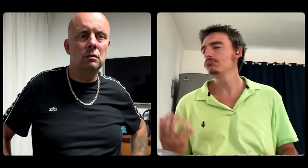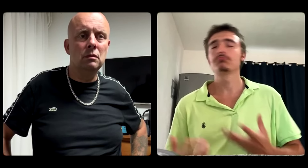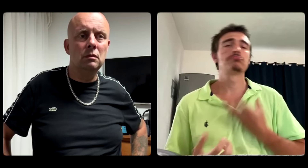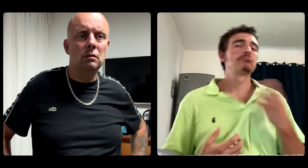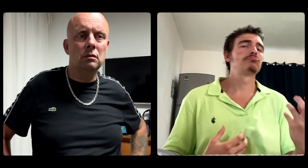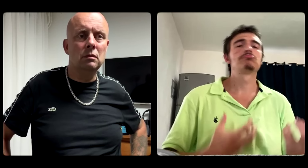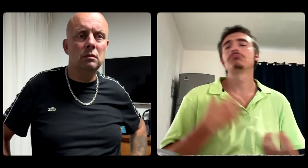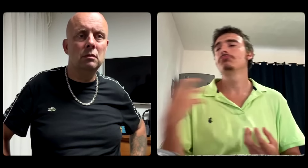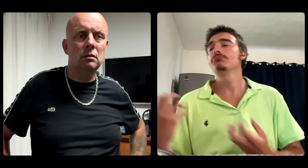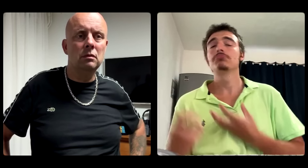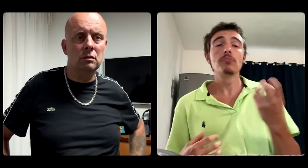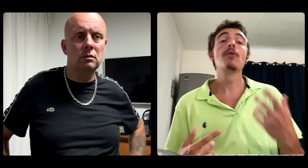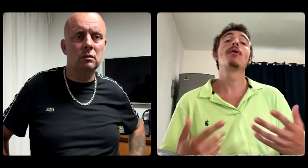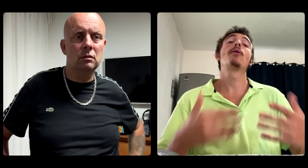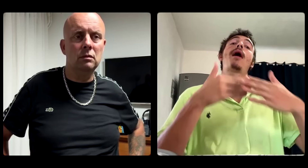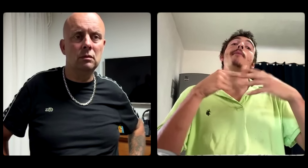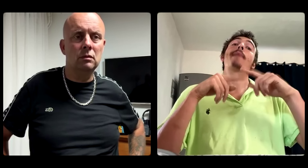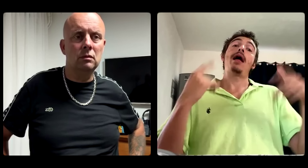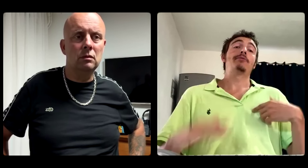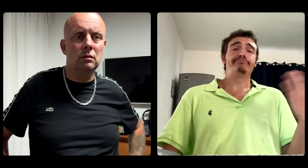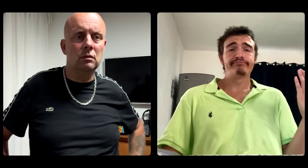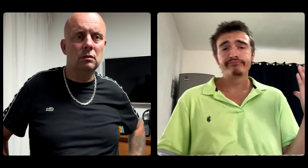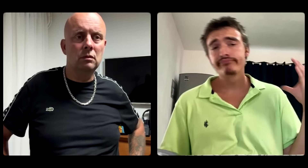Letterlijk net. Maar ik heb ook cola gepoetst.